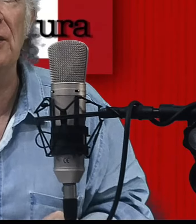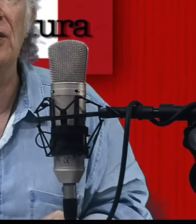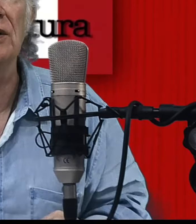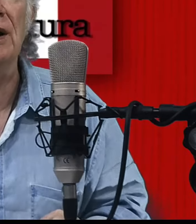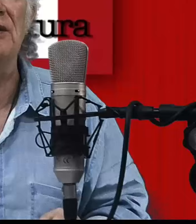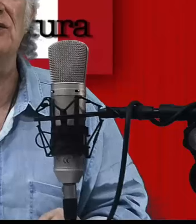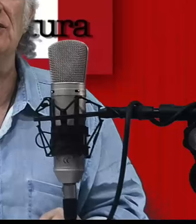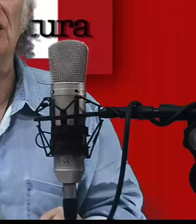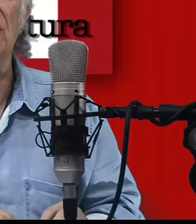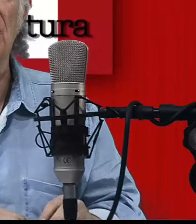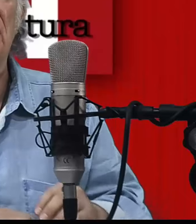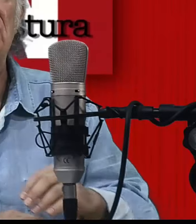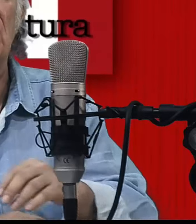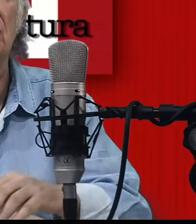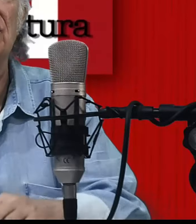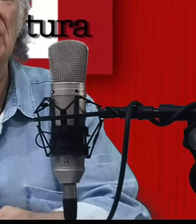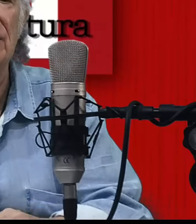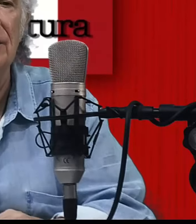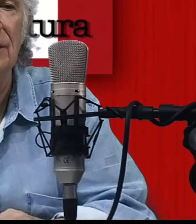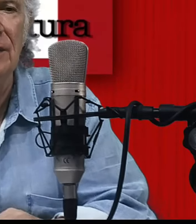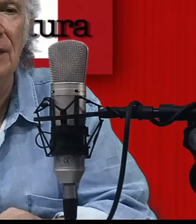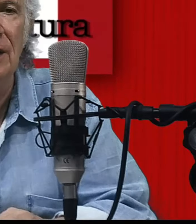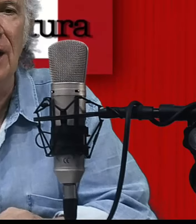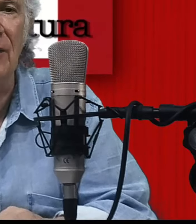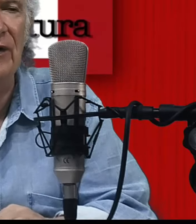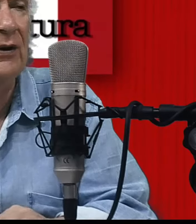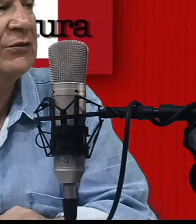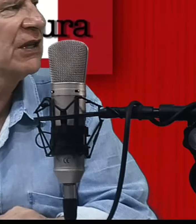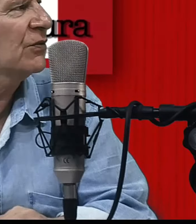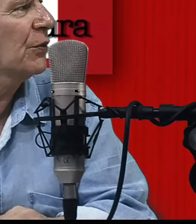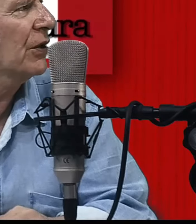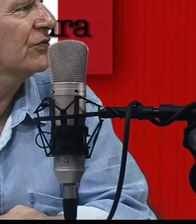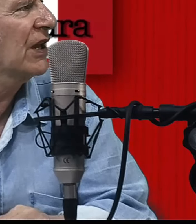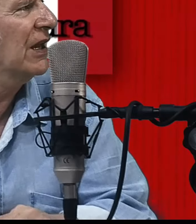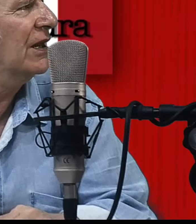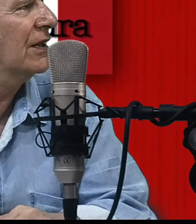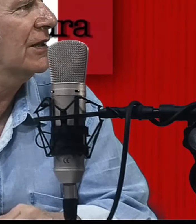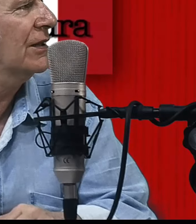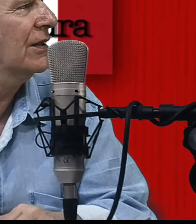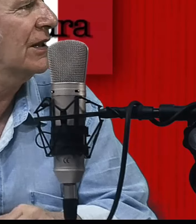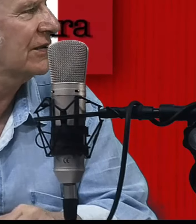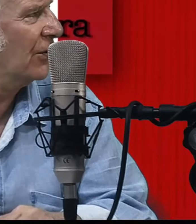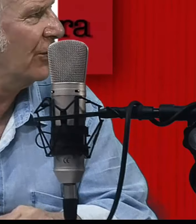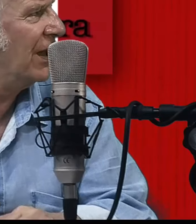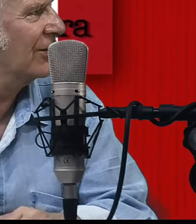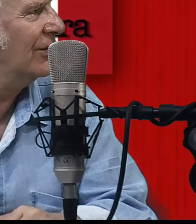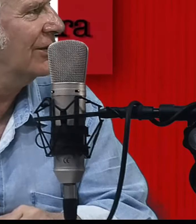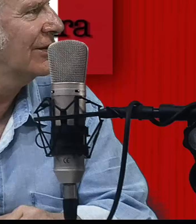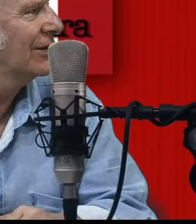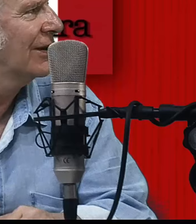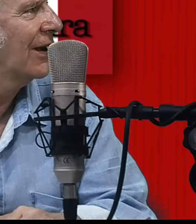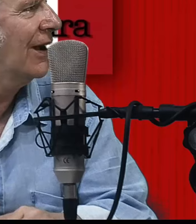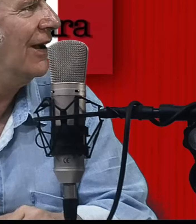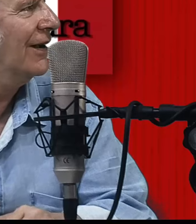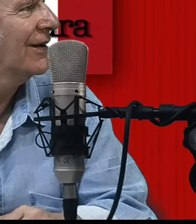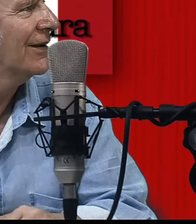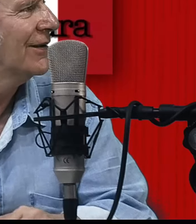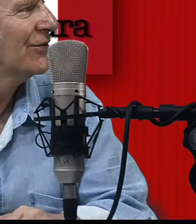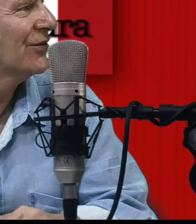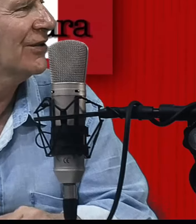Nosotros hicimos grabación de lo que pasó anoche. Al fin los muchachos pudieron salir y hacerlo bien, ¿no?